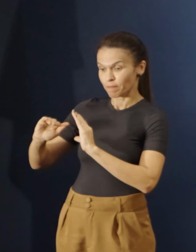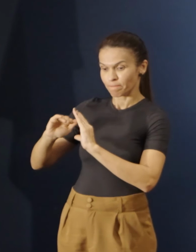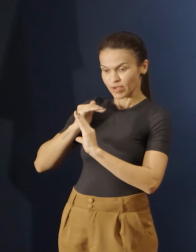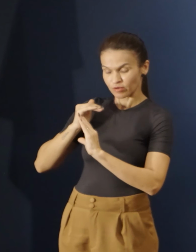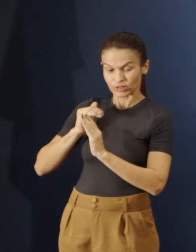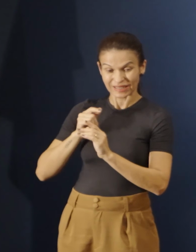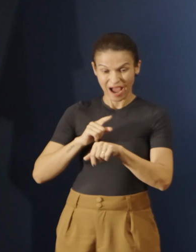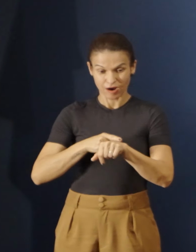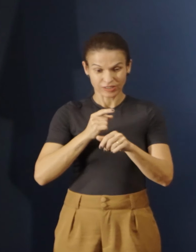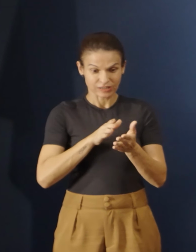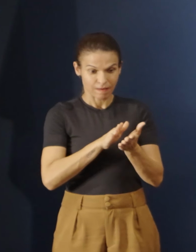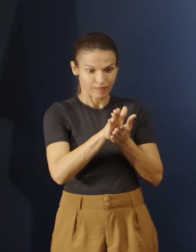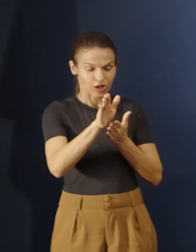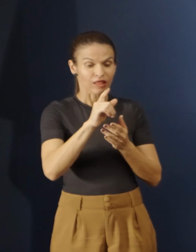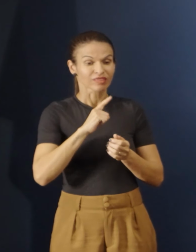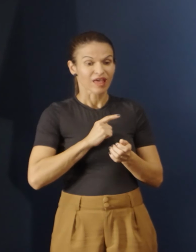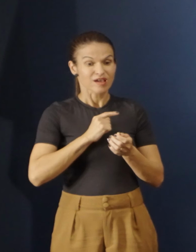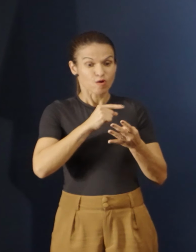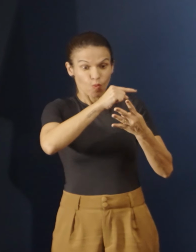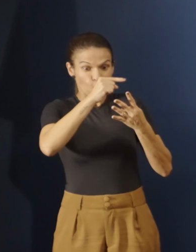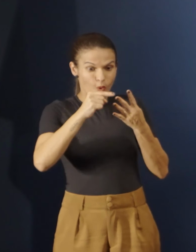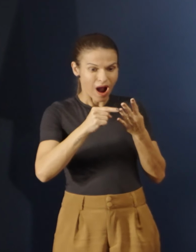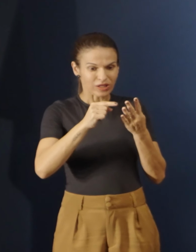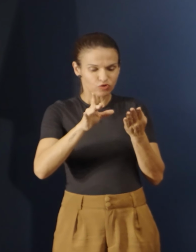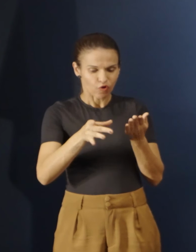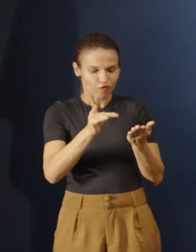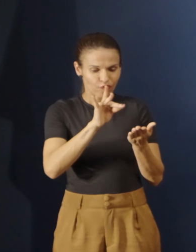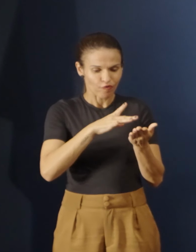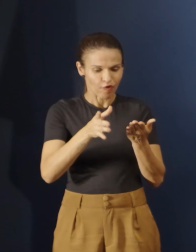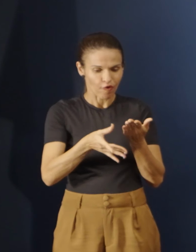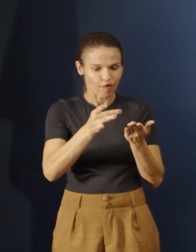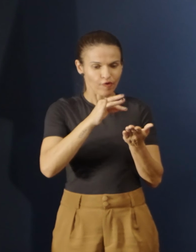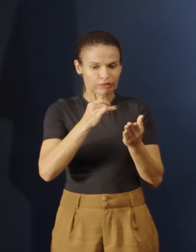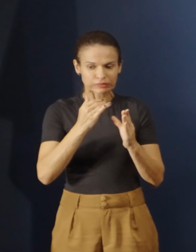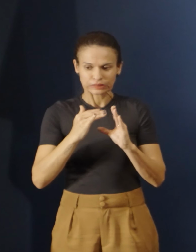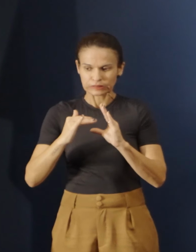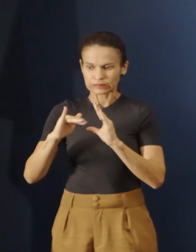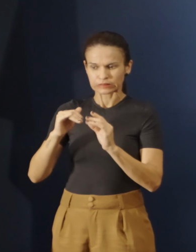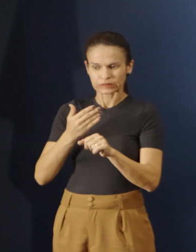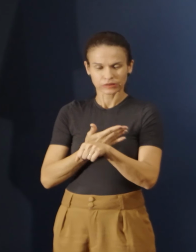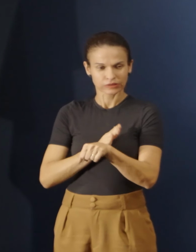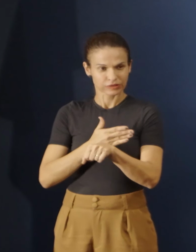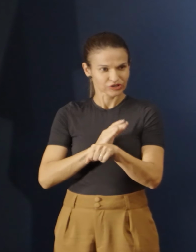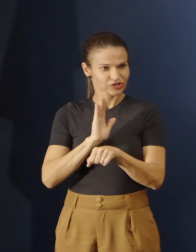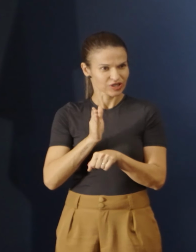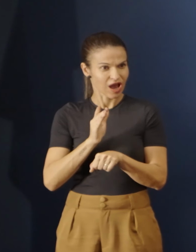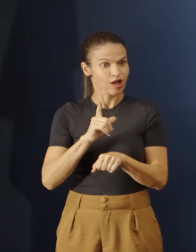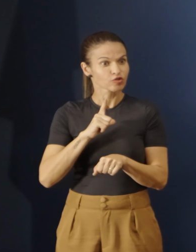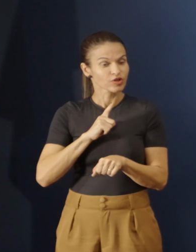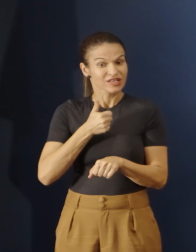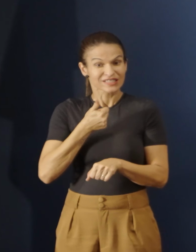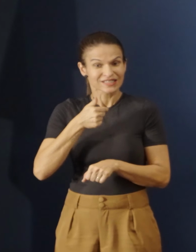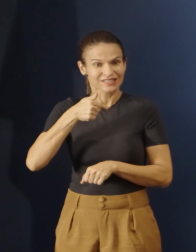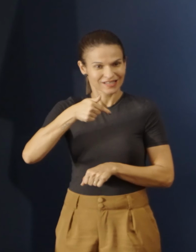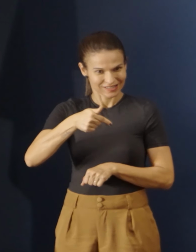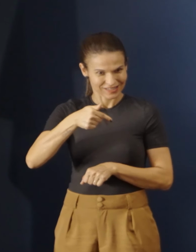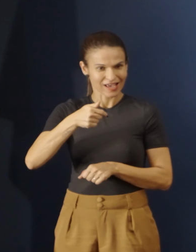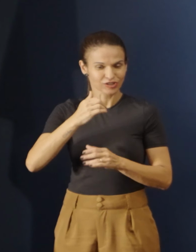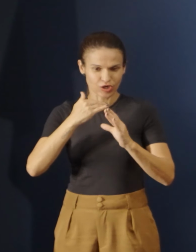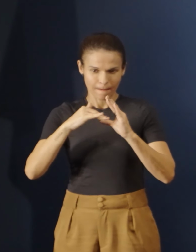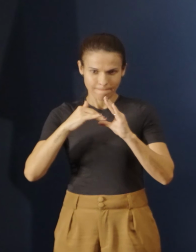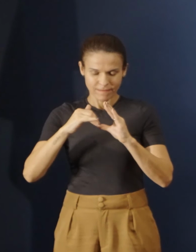vai imprimir, sai em 4 folhas o e-mail dele. É um e-mail ensaístico. Então, eu tenho 17 e-mails, Silviano, que